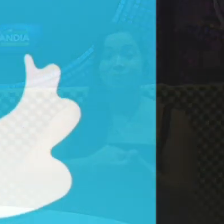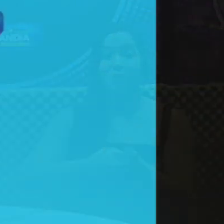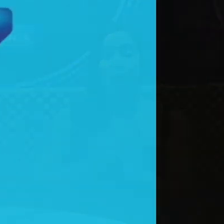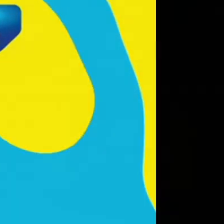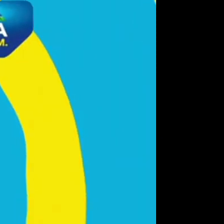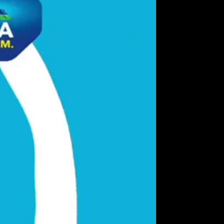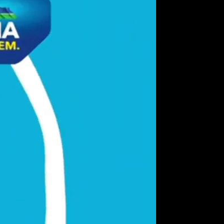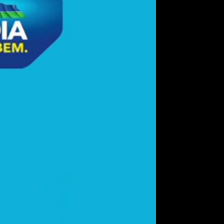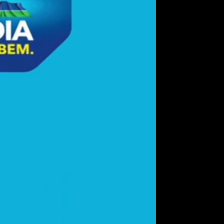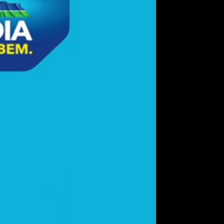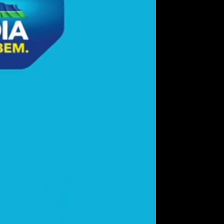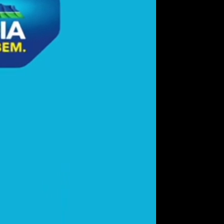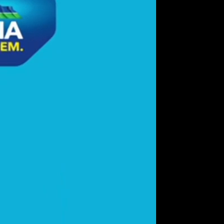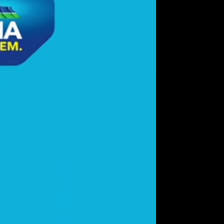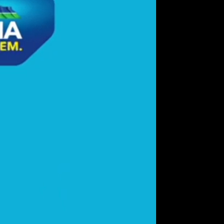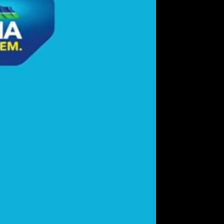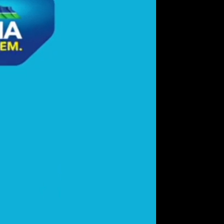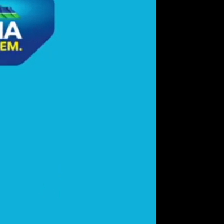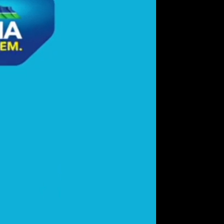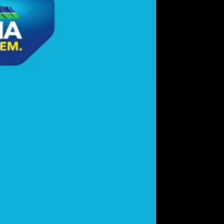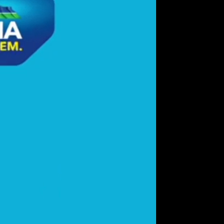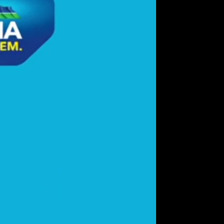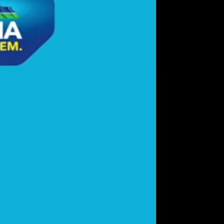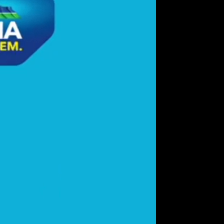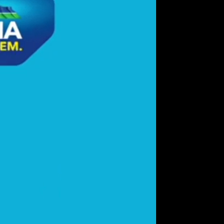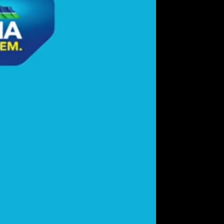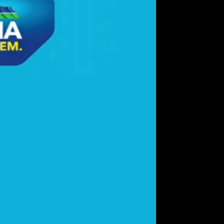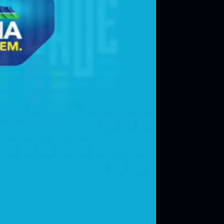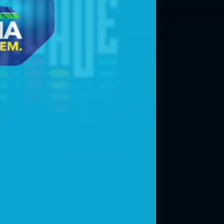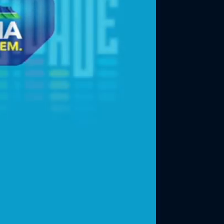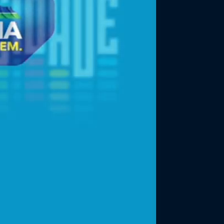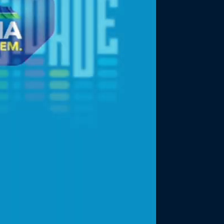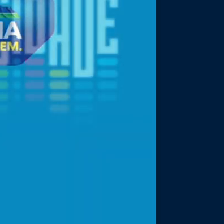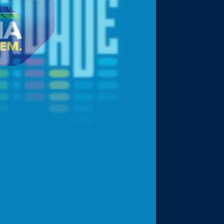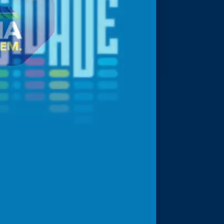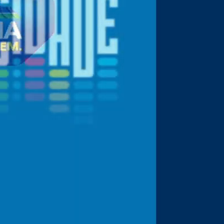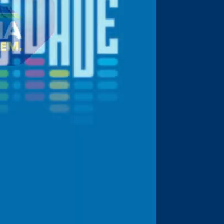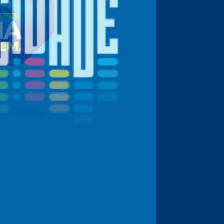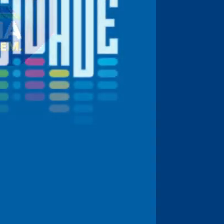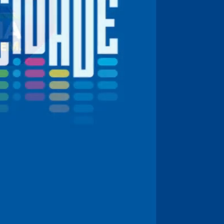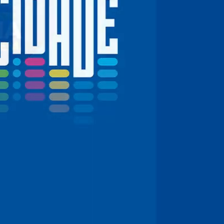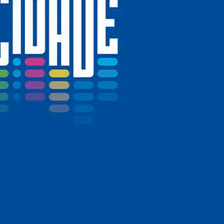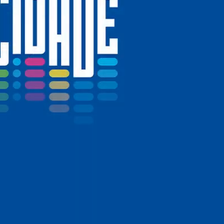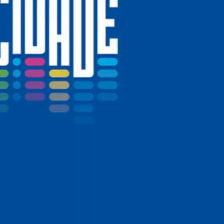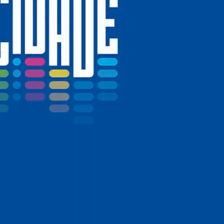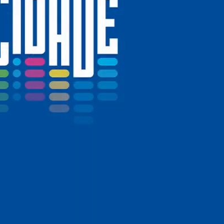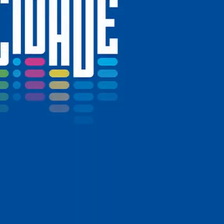Continue conosco no portal da Prefeitura e nas redes sociais.